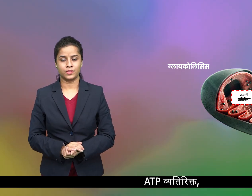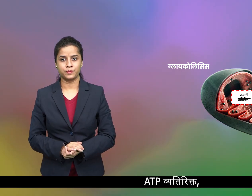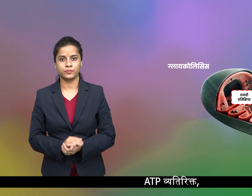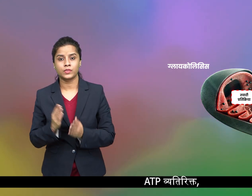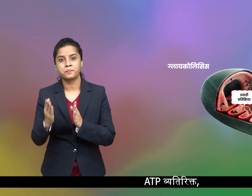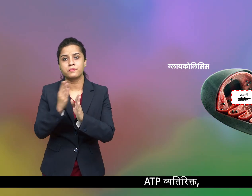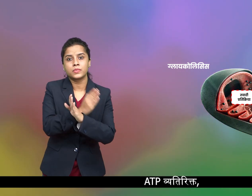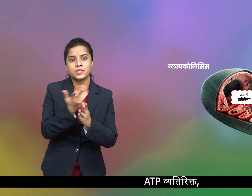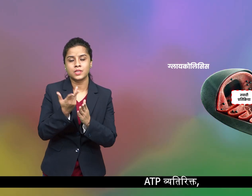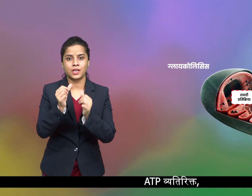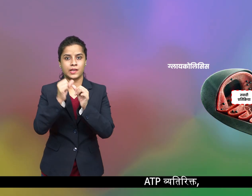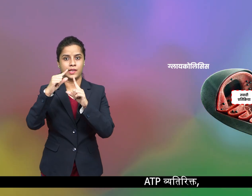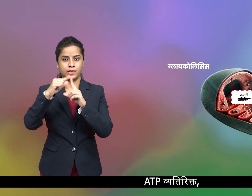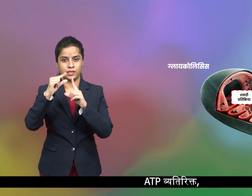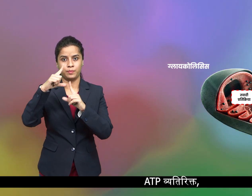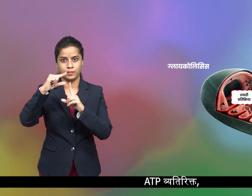ATP व्यतिरिक्त